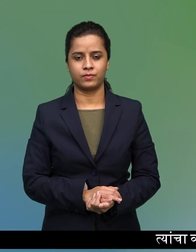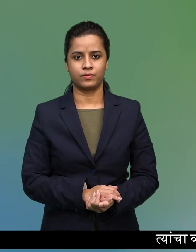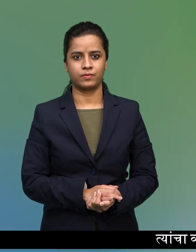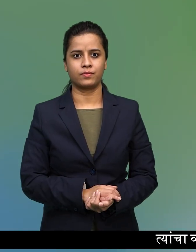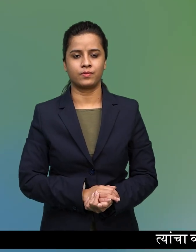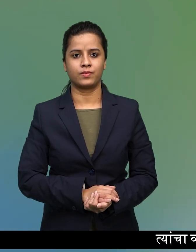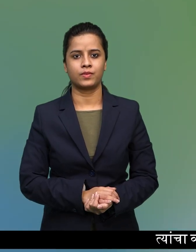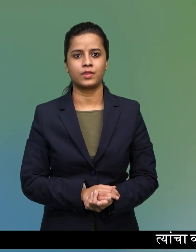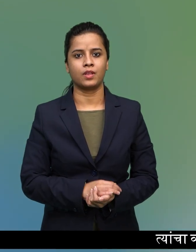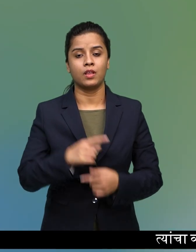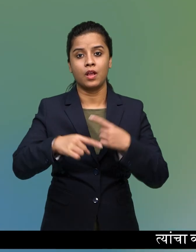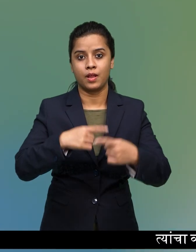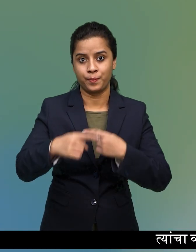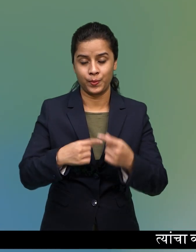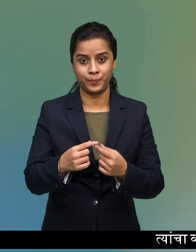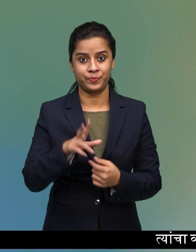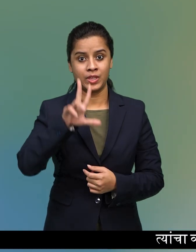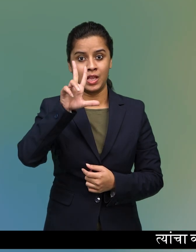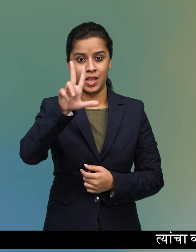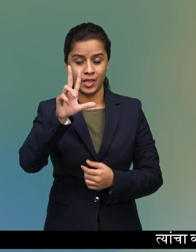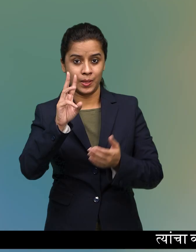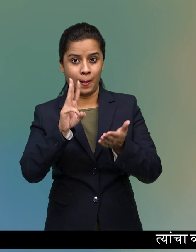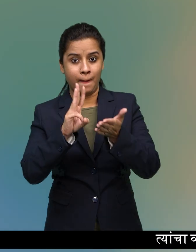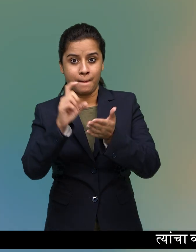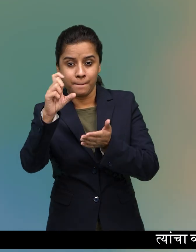त्यांचा व्यास सुमारे 8 UM असतो.